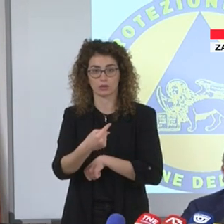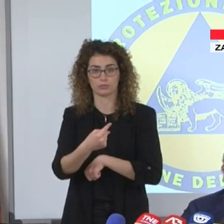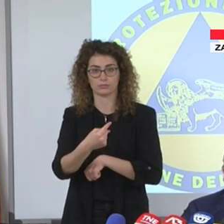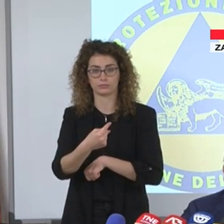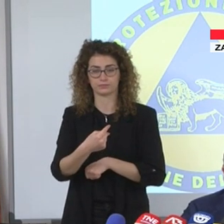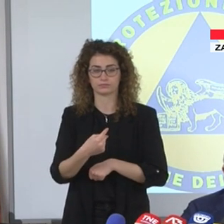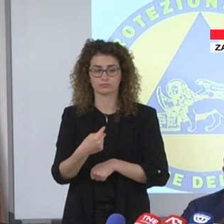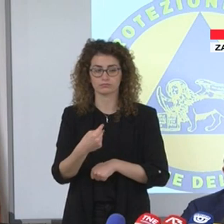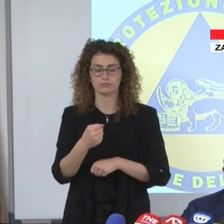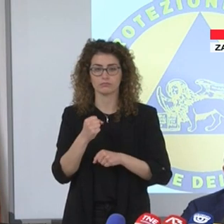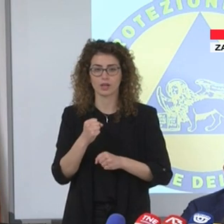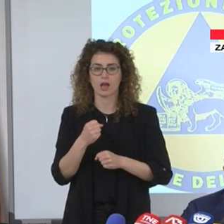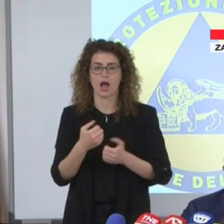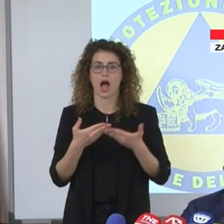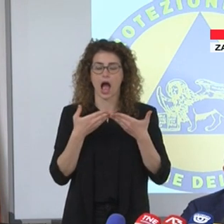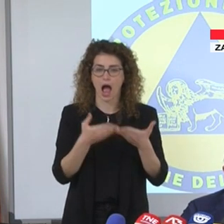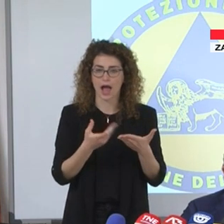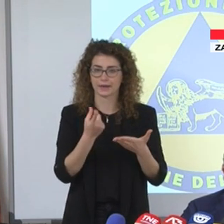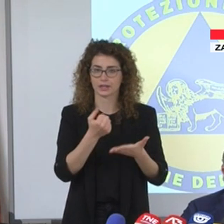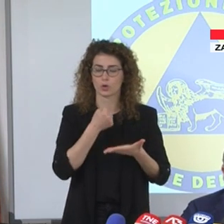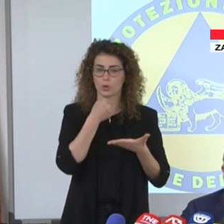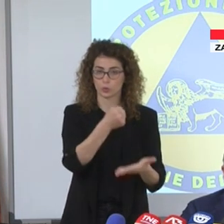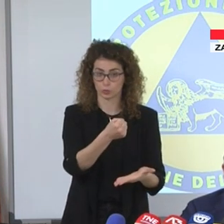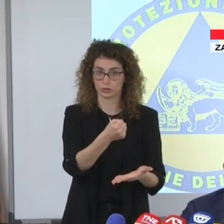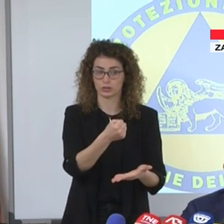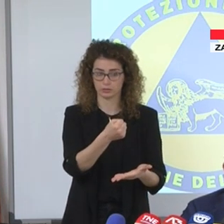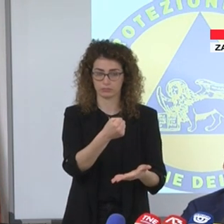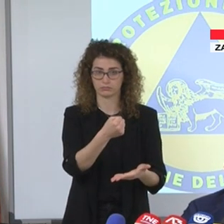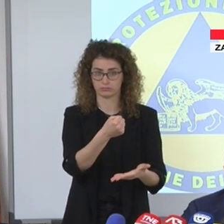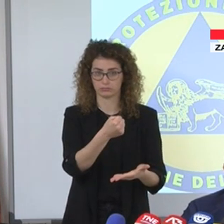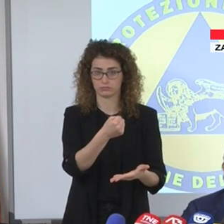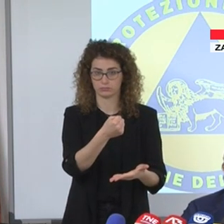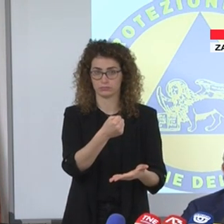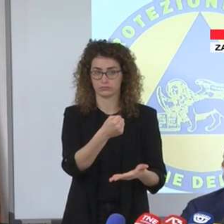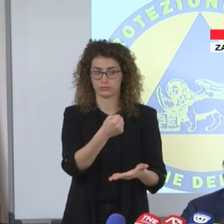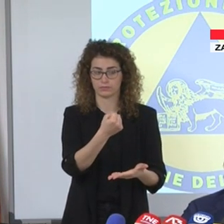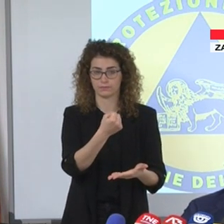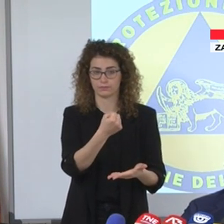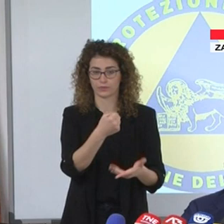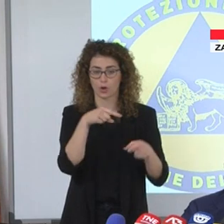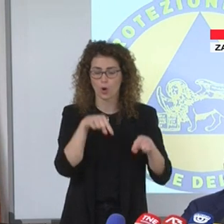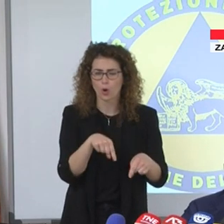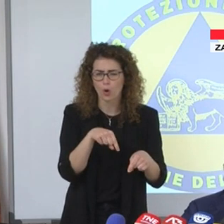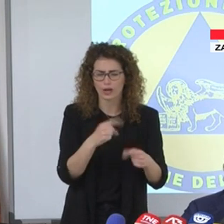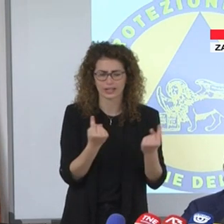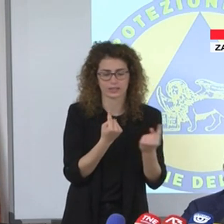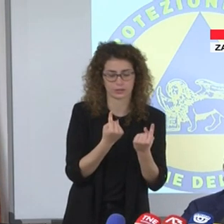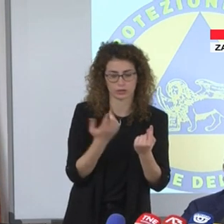di aiuti, di finanziamenti in questa operazione è di gran lunga più importante rispetto a quello che accadeva in